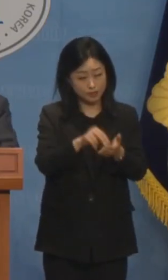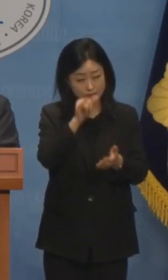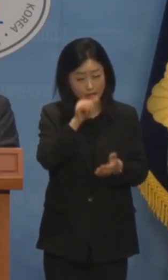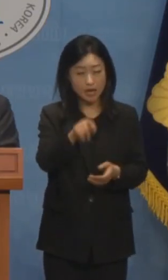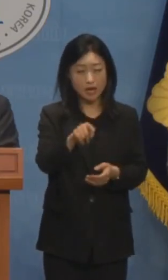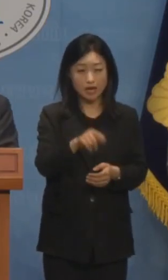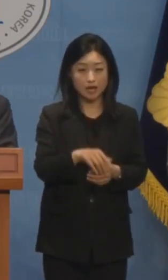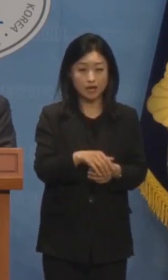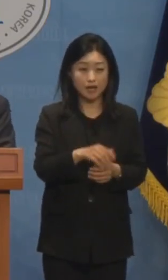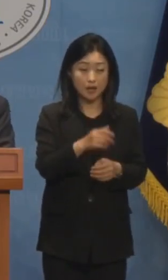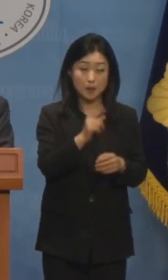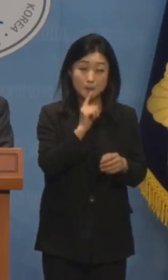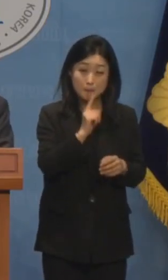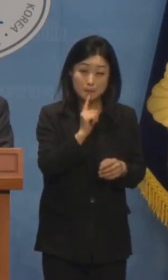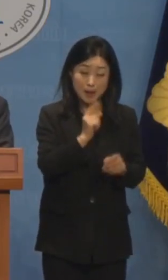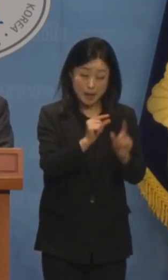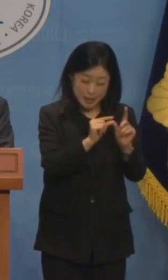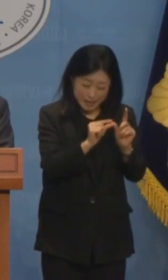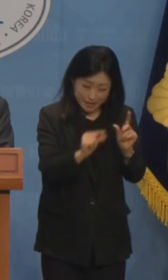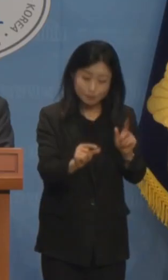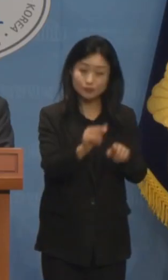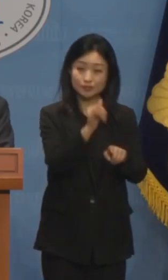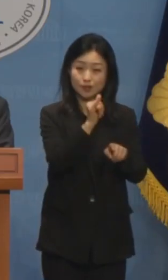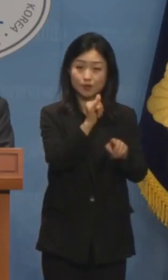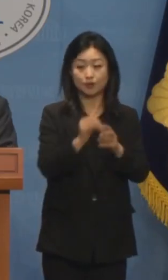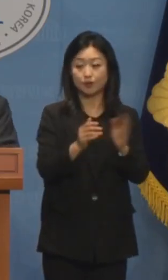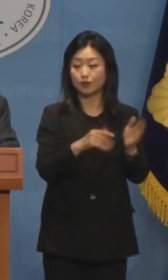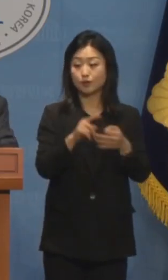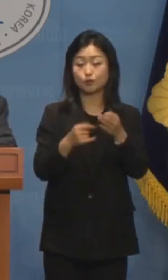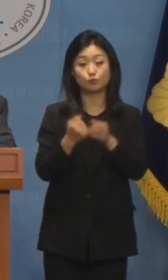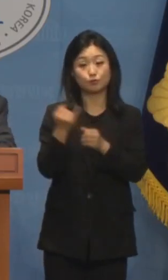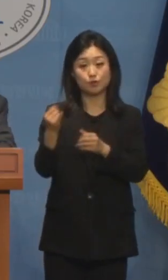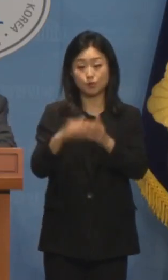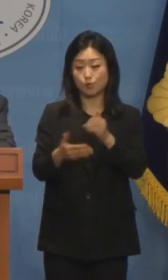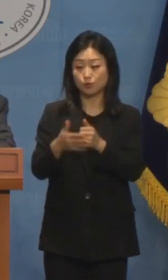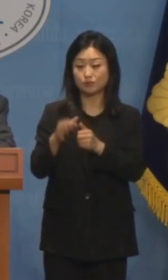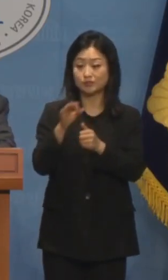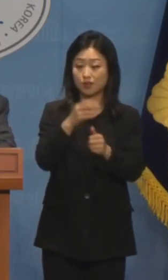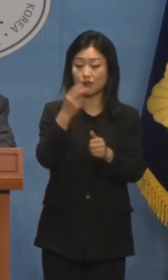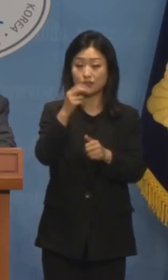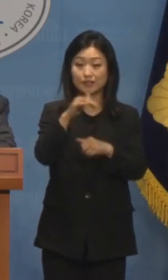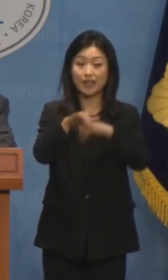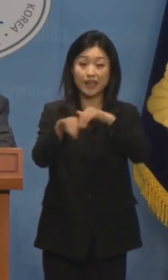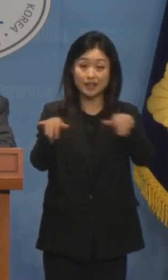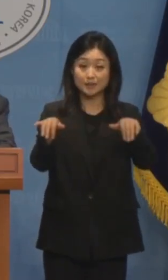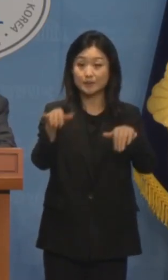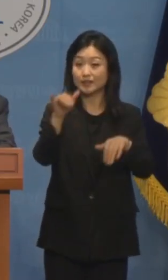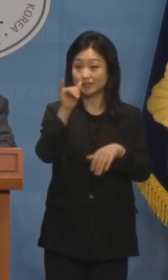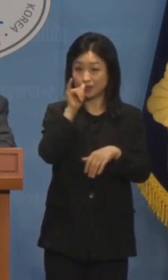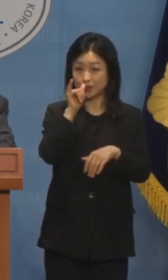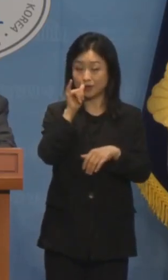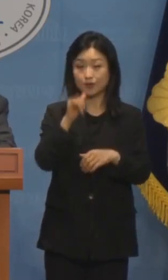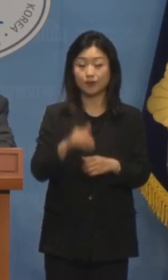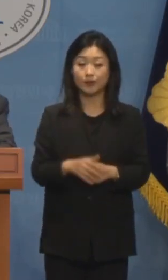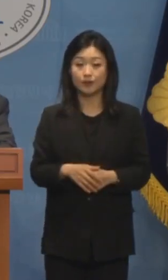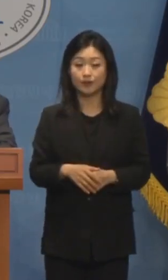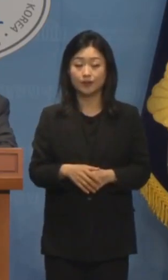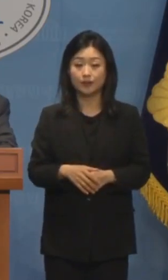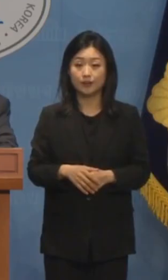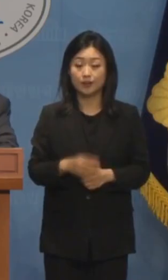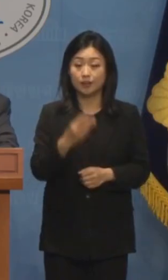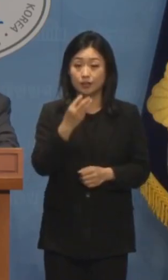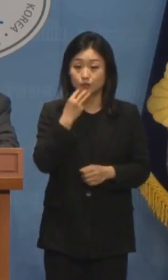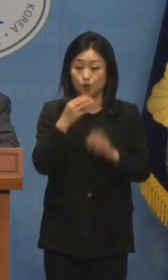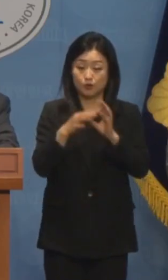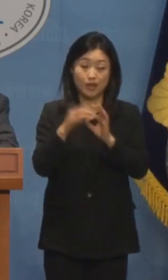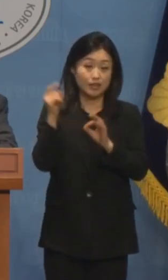사치라는 느낌이 듭니다. 이 와중에 김건희 여사의 공천 개입 문제가 논란이 되고 이슈화되고 있습니다. 우리